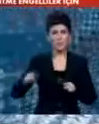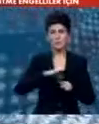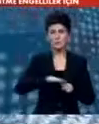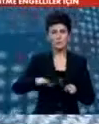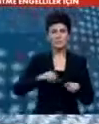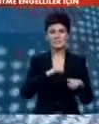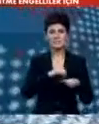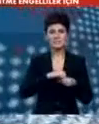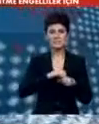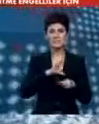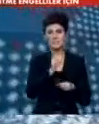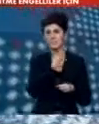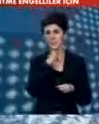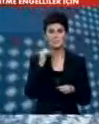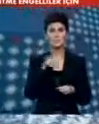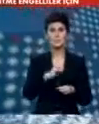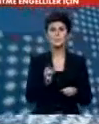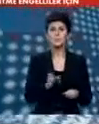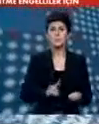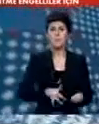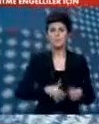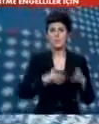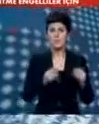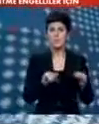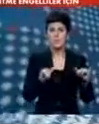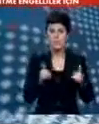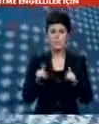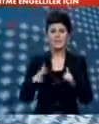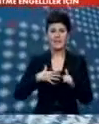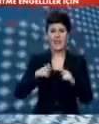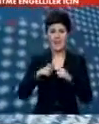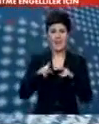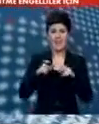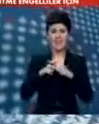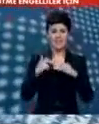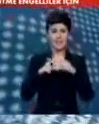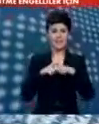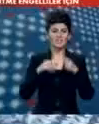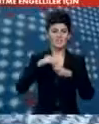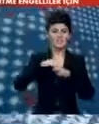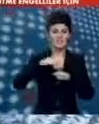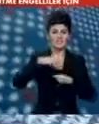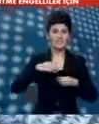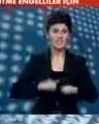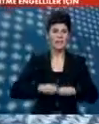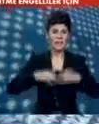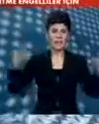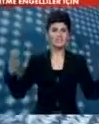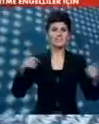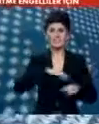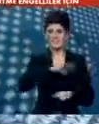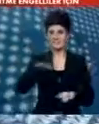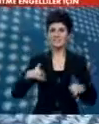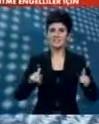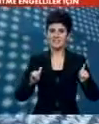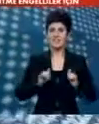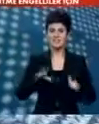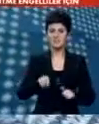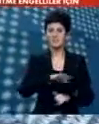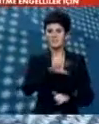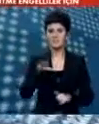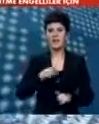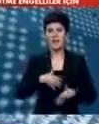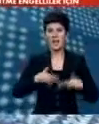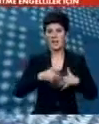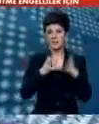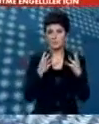aynı zamanda. Çok memnun kaldılar, hani oynadılar, işlerindeki enerjiyi attılar. Biz de aynı zamanda enerjimizi attık. Bizim için de eğlence